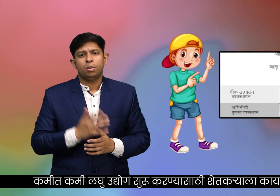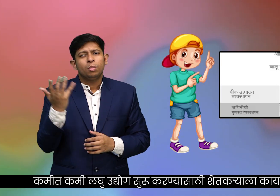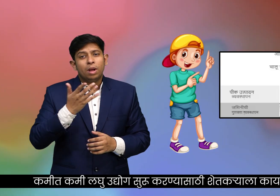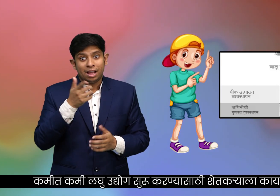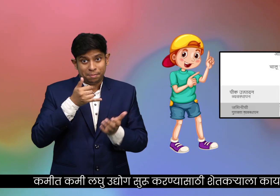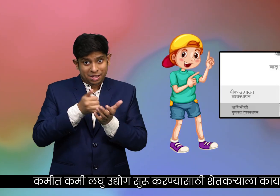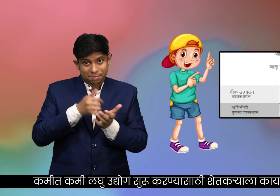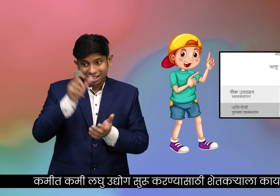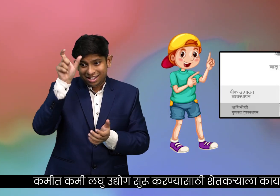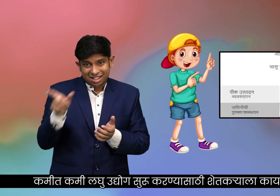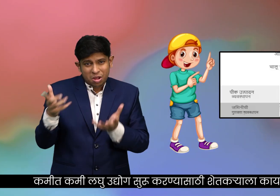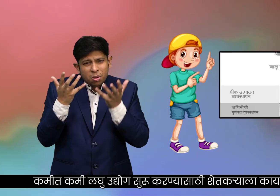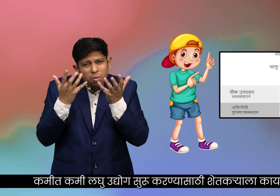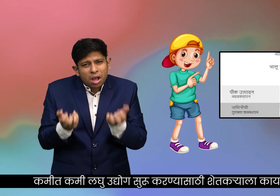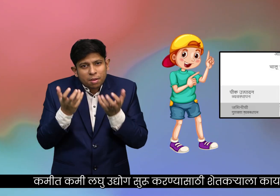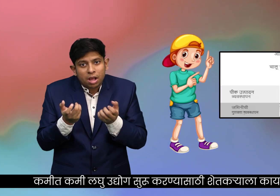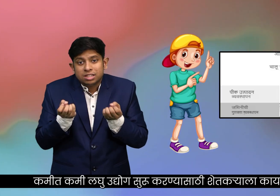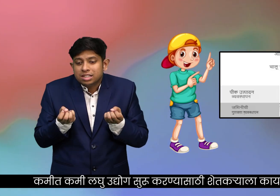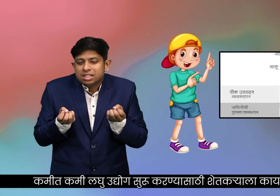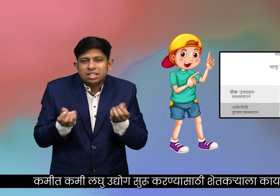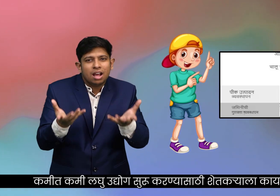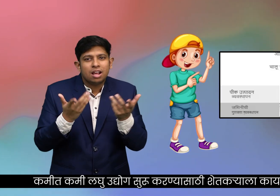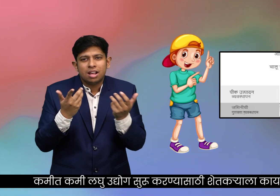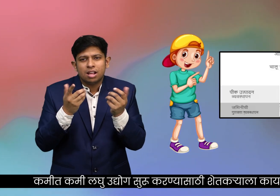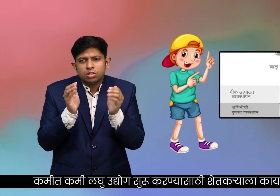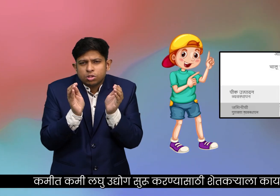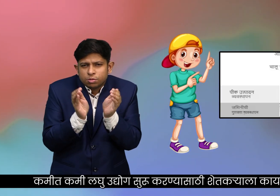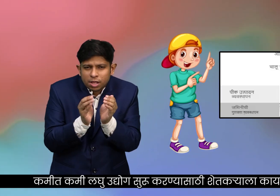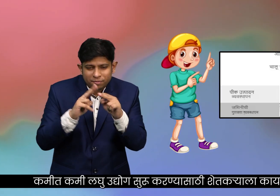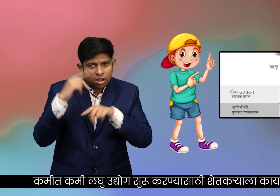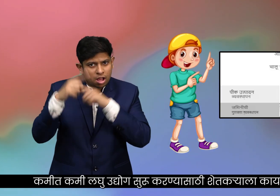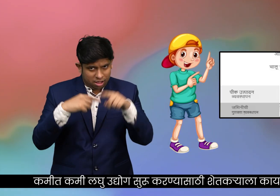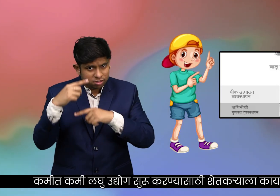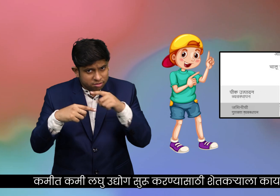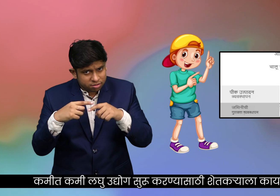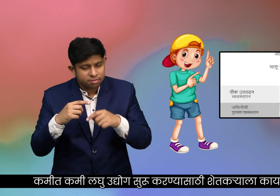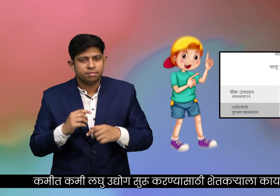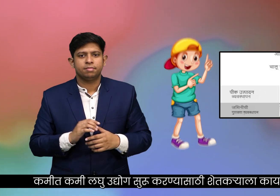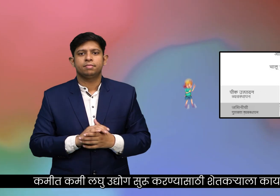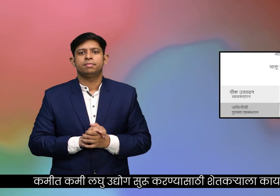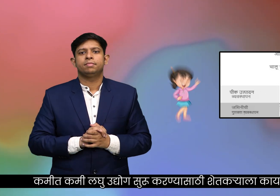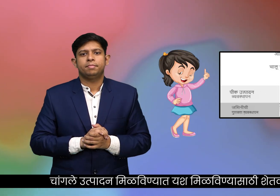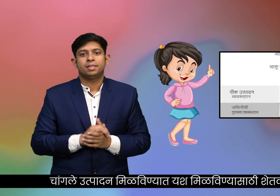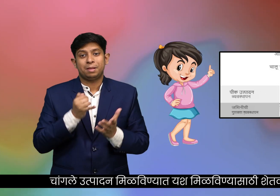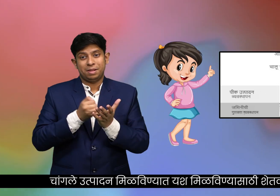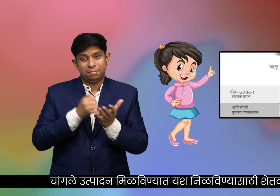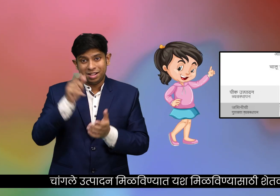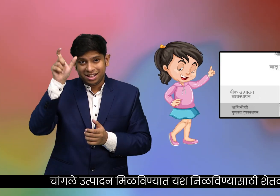कमीत कमी लघु उद्योग सुरू करण्यासाठी शेतकऱ्याला काय आवश्यक आहे? चांगले